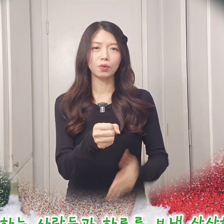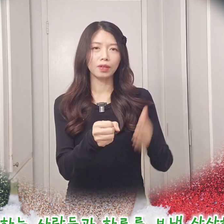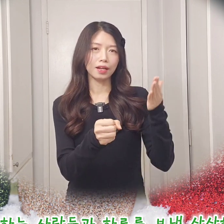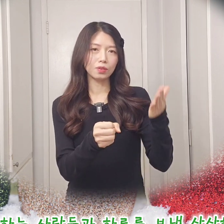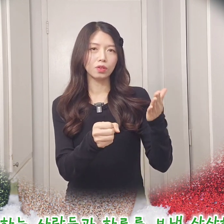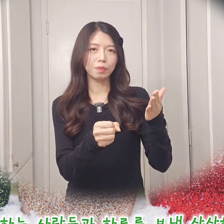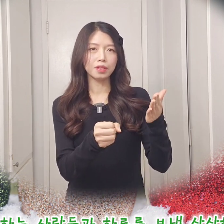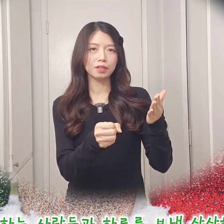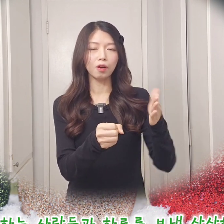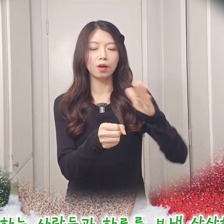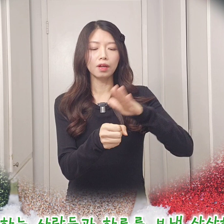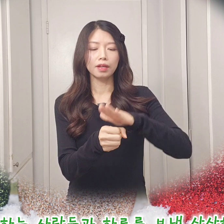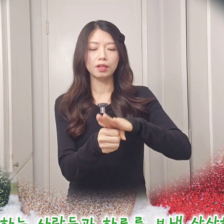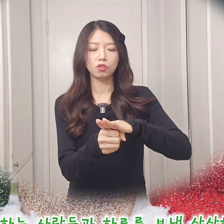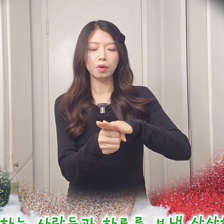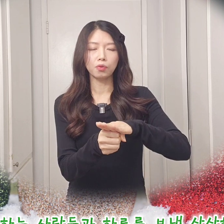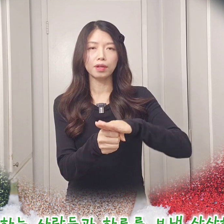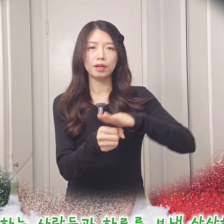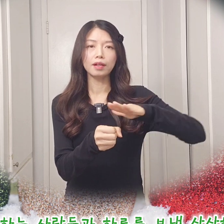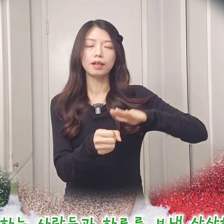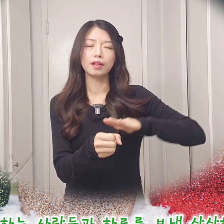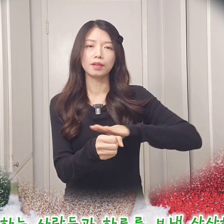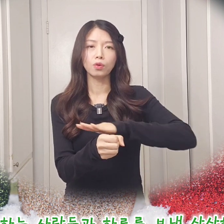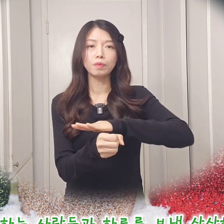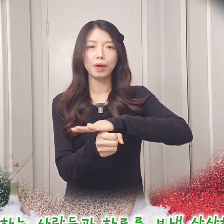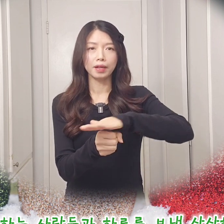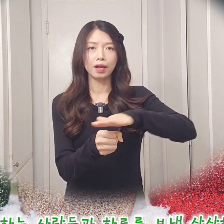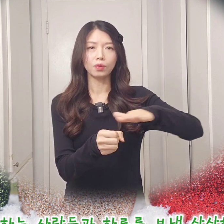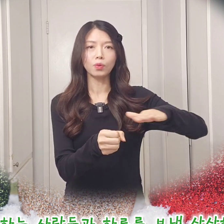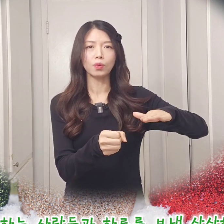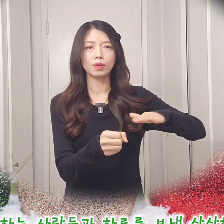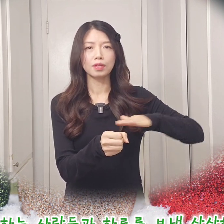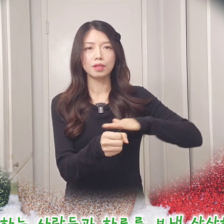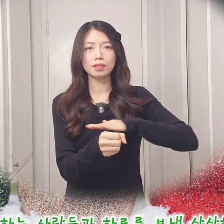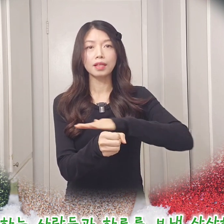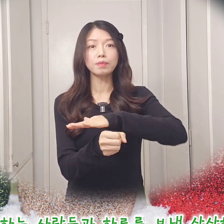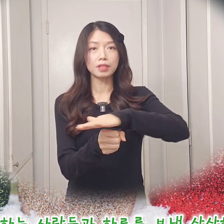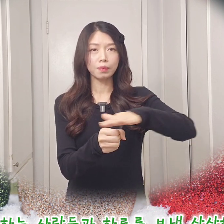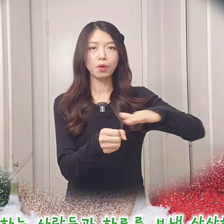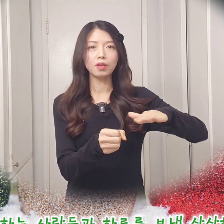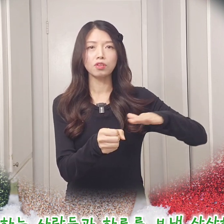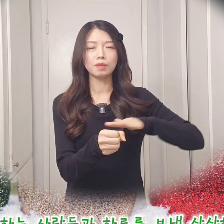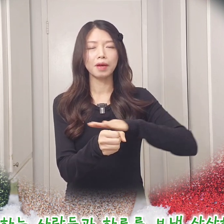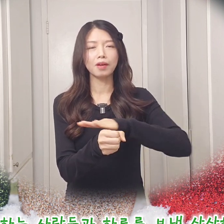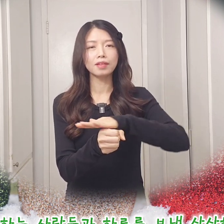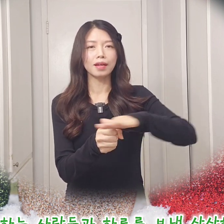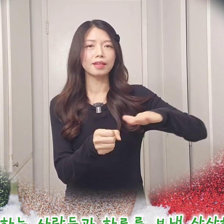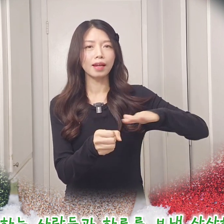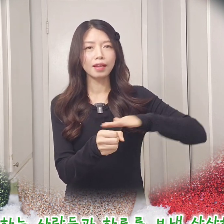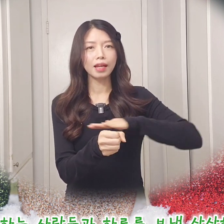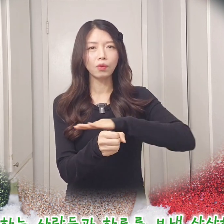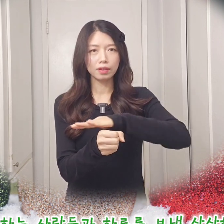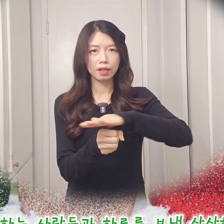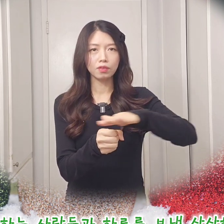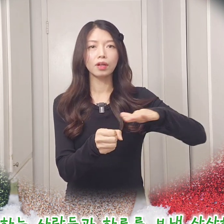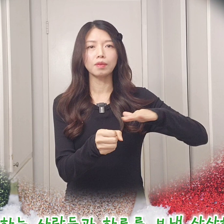다른 손을 펴셔서 이 주먹 위를 오른 방향으로 쓰다듬듯이 표현해 주시면 사랑이라고 한 뜻의 수어가